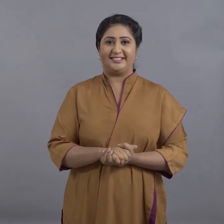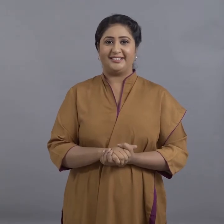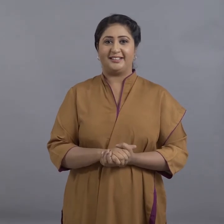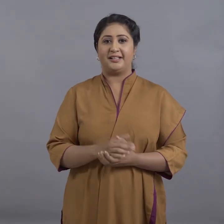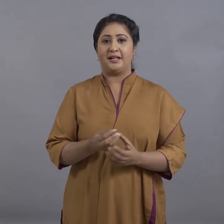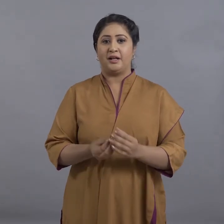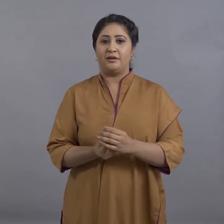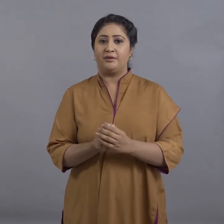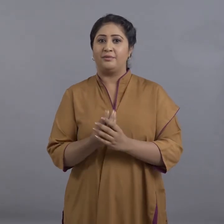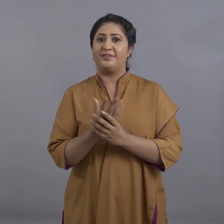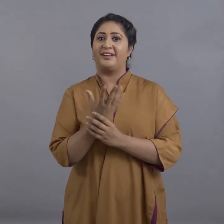खेलते,